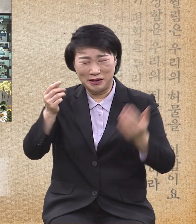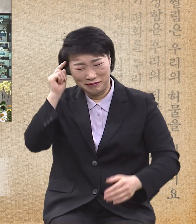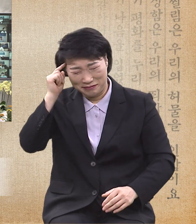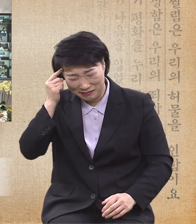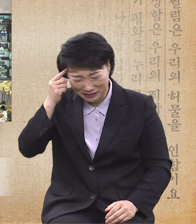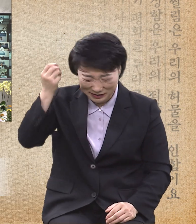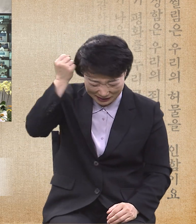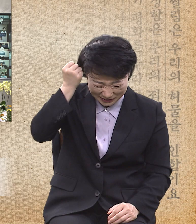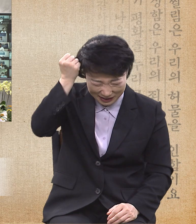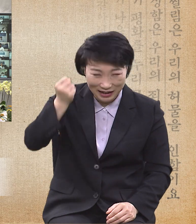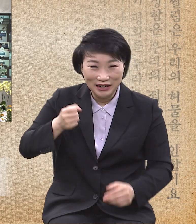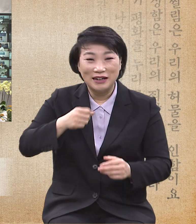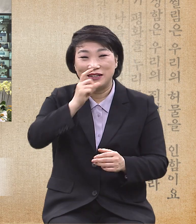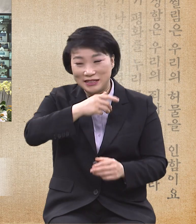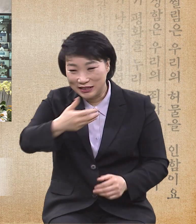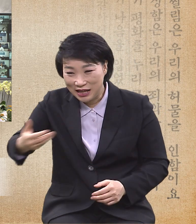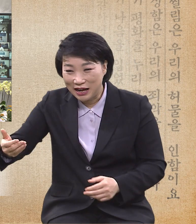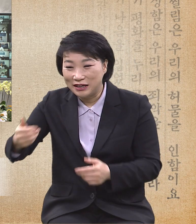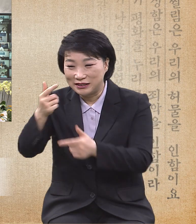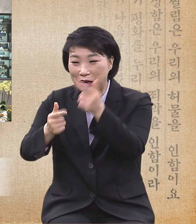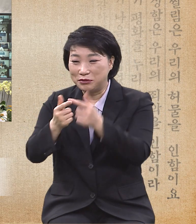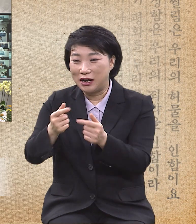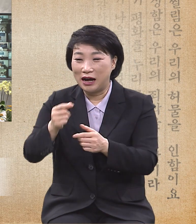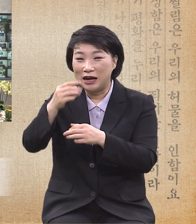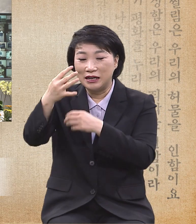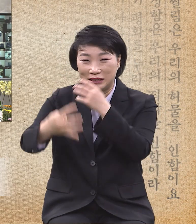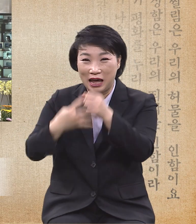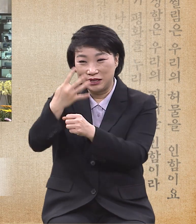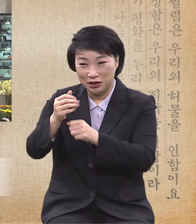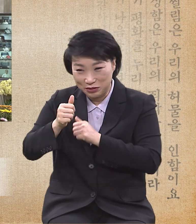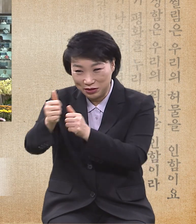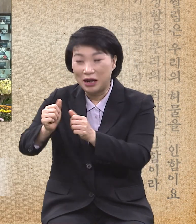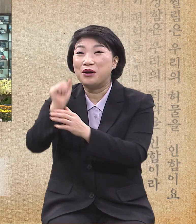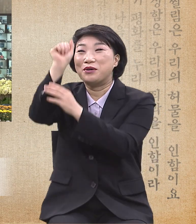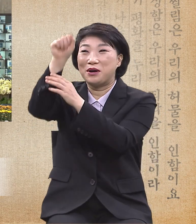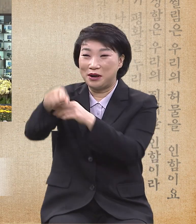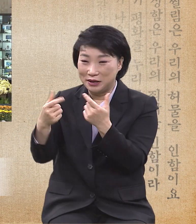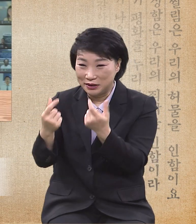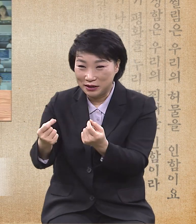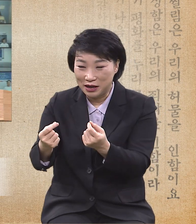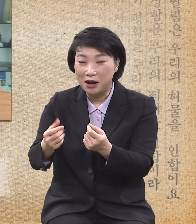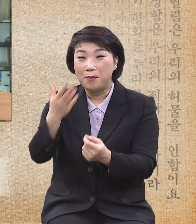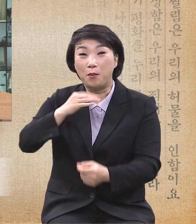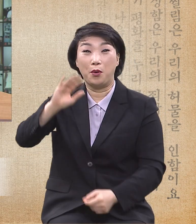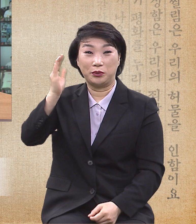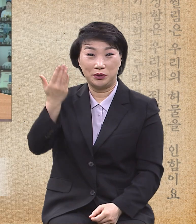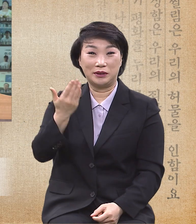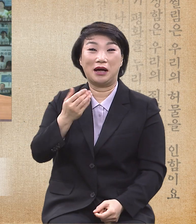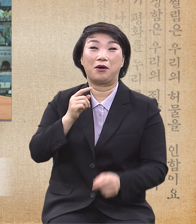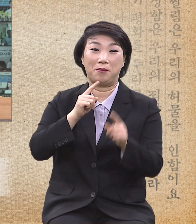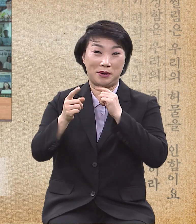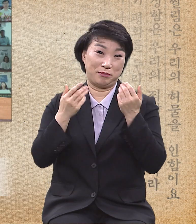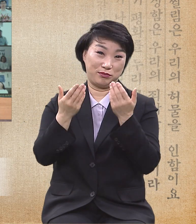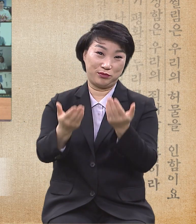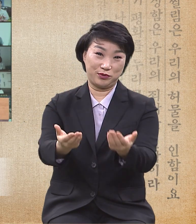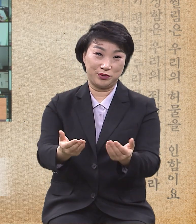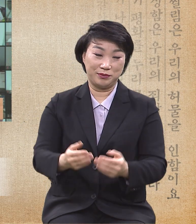묵상하며 시냇가에 심은 나무가 시절조차 과실을 맺음같이 복되다고